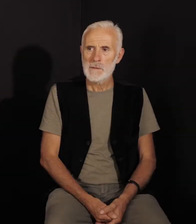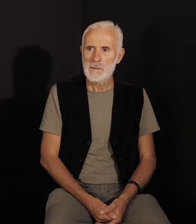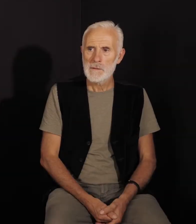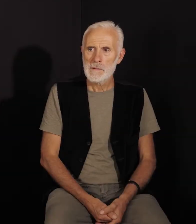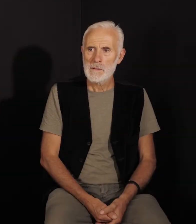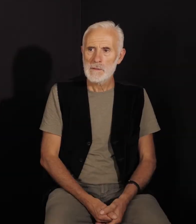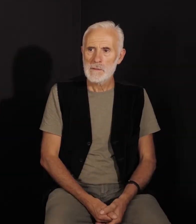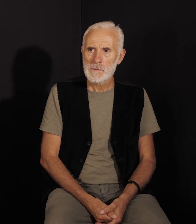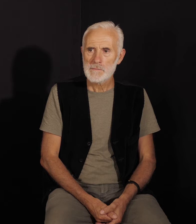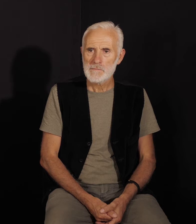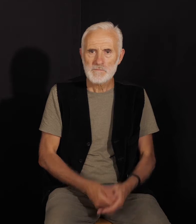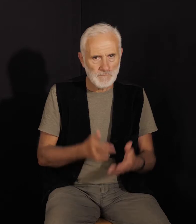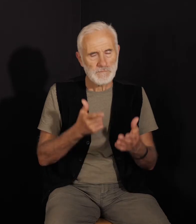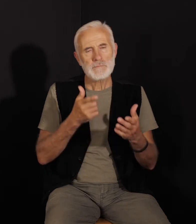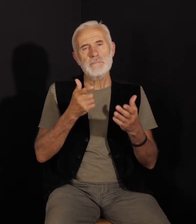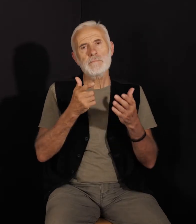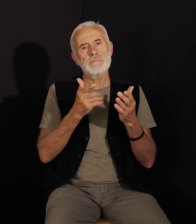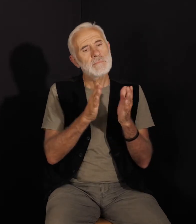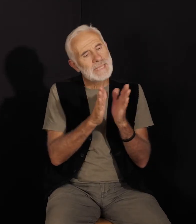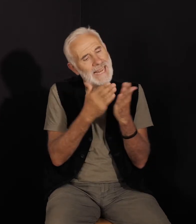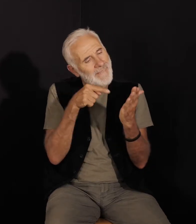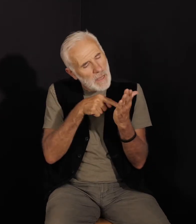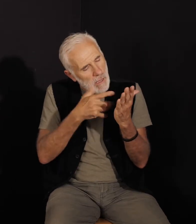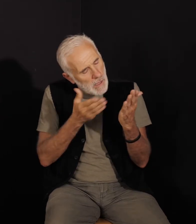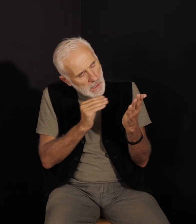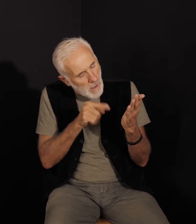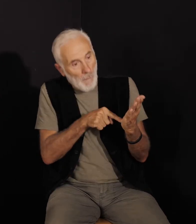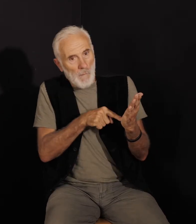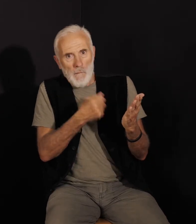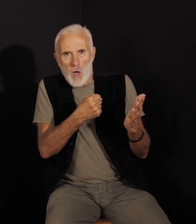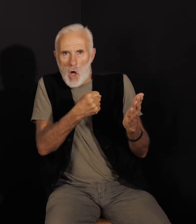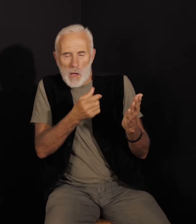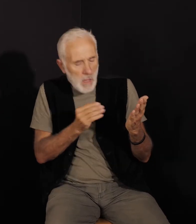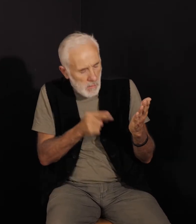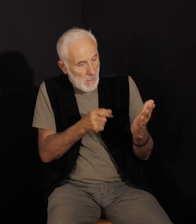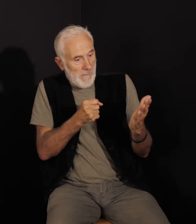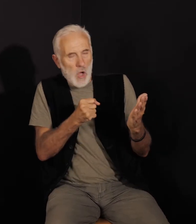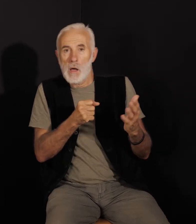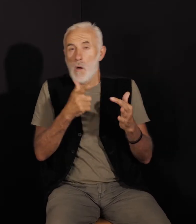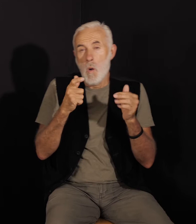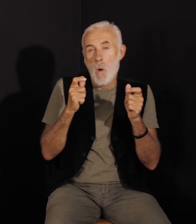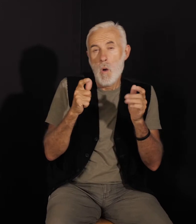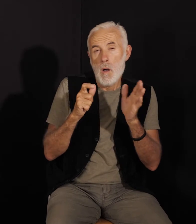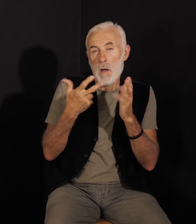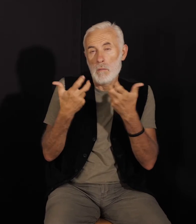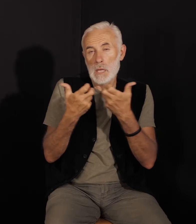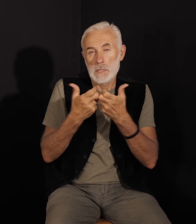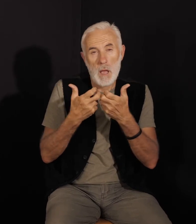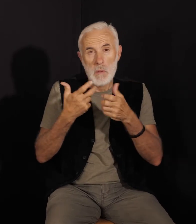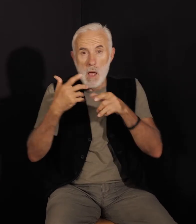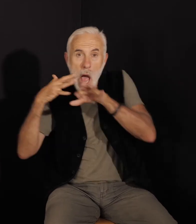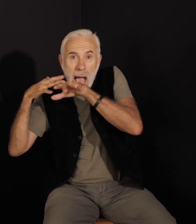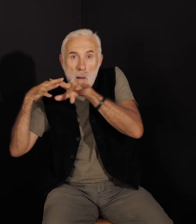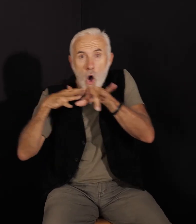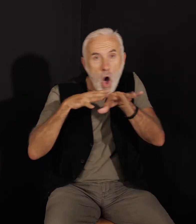Les points forts, c'est aussi les moments où il est pris dans des sortes d'émeutes, quand il est au Lincoln Park, par exemple, et